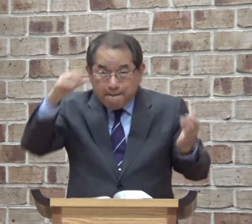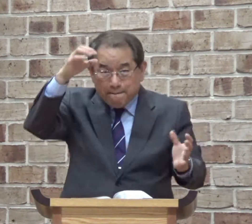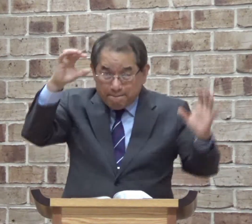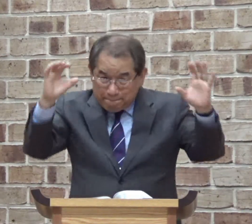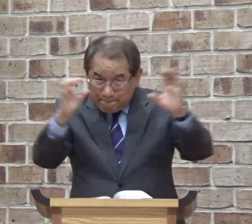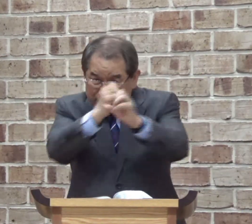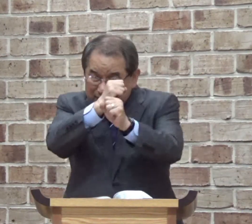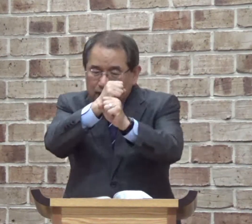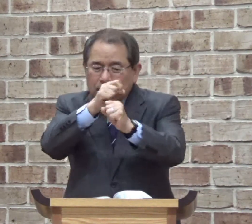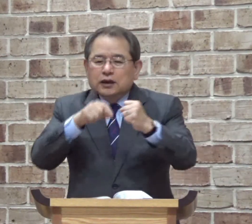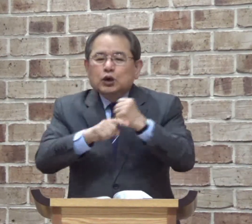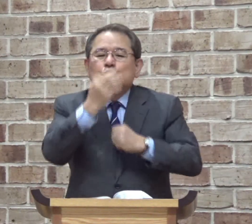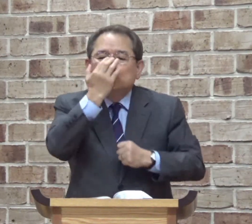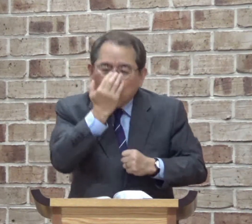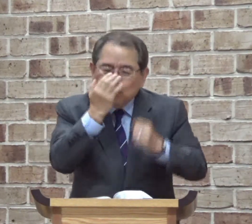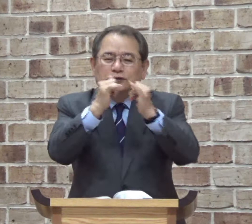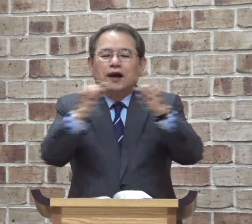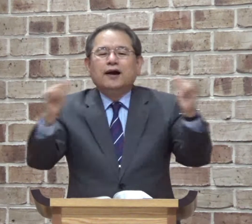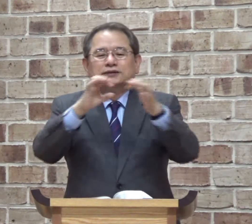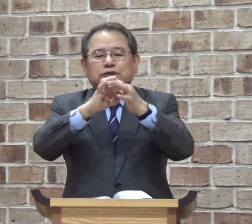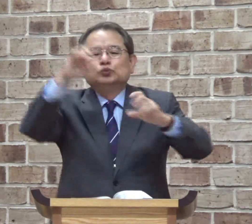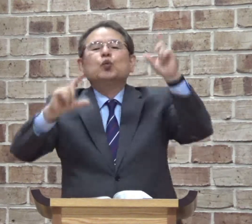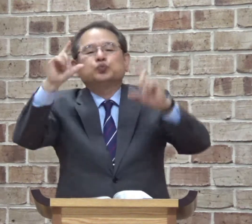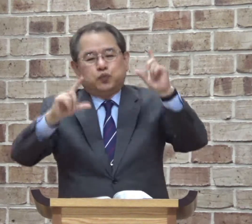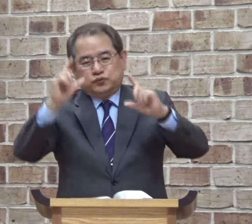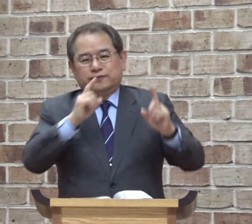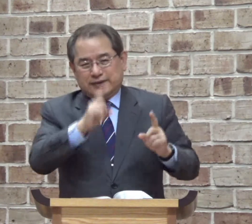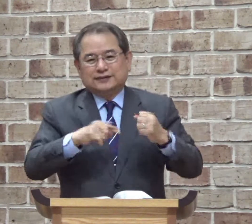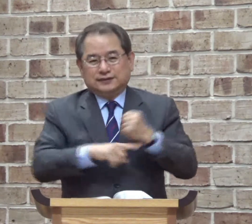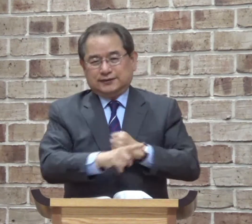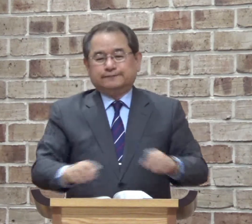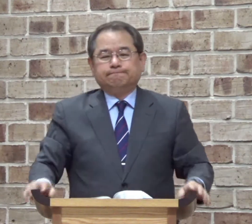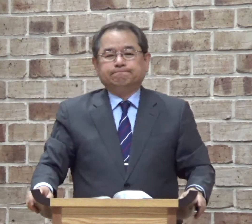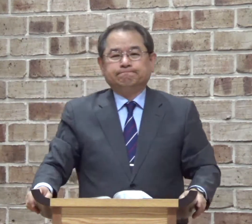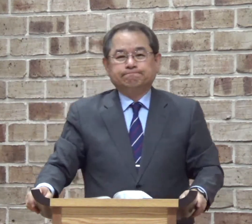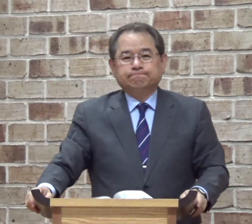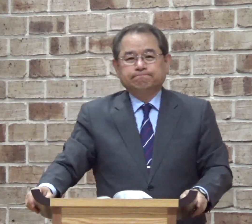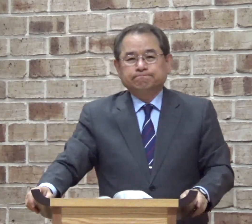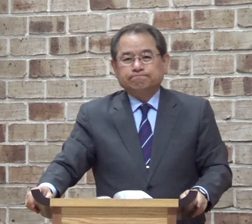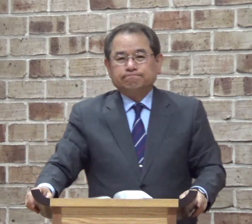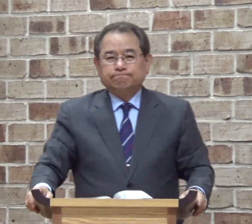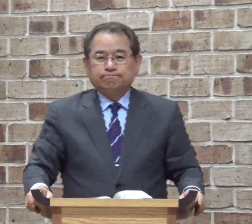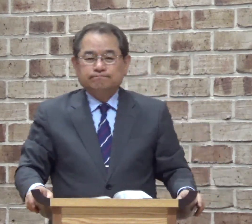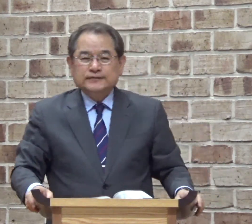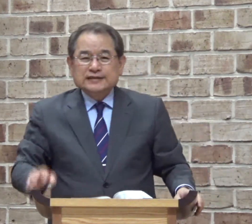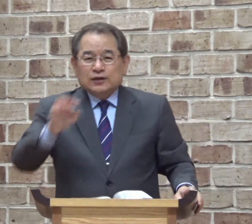어거스틴은 전에 이야기 드린 것처럼 방황하며 젊은 날을 보내면서 술로 방탕하고